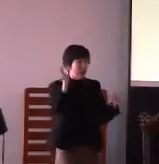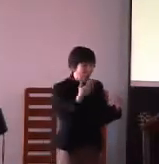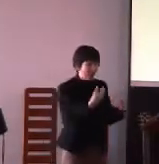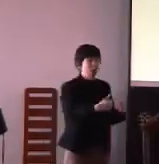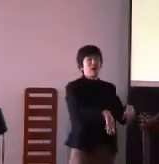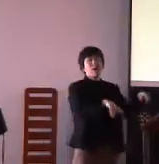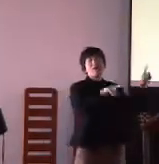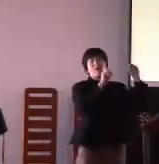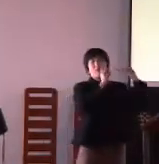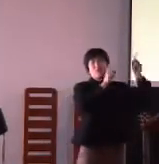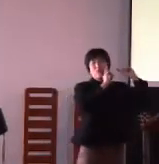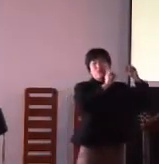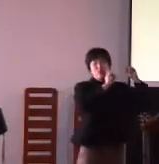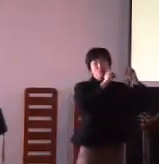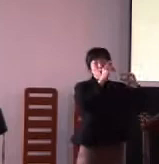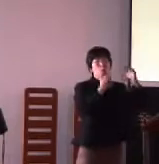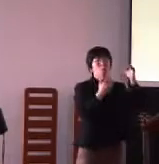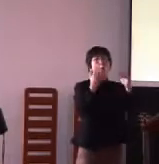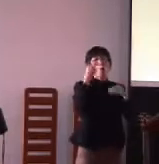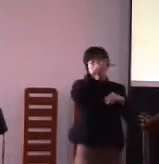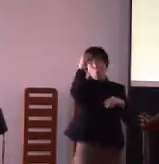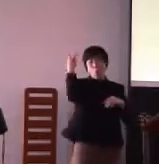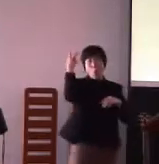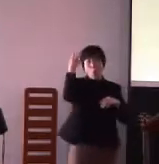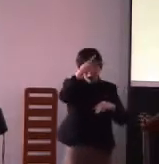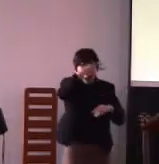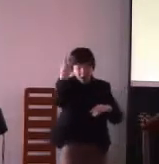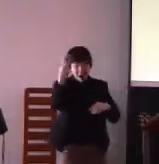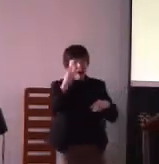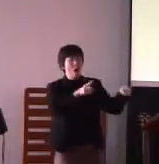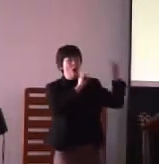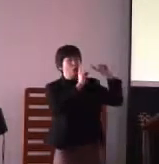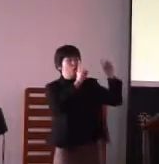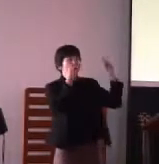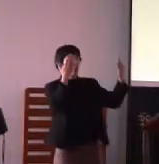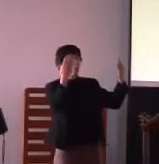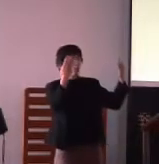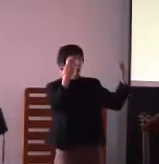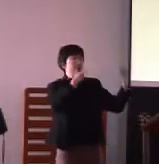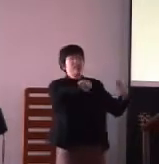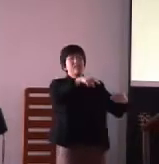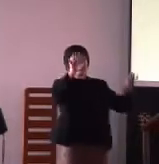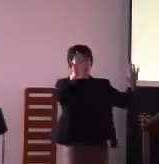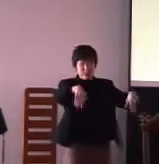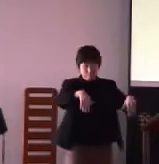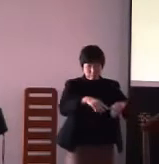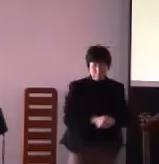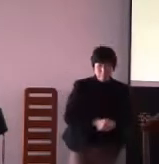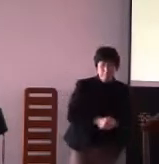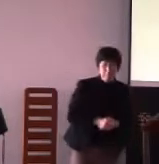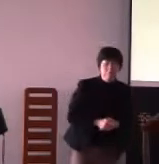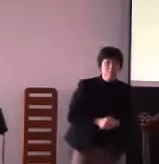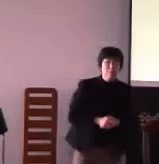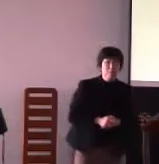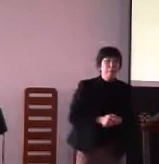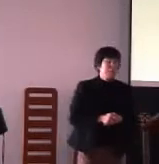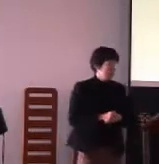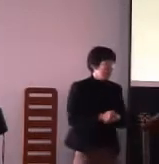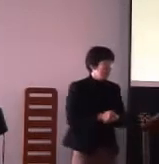小学校にいましたけれども、高校の時は県庁舎、普通の高校に通っており